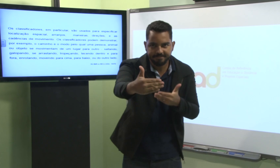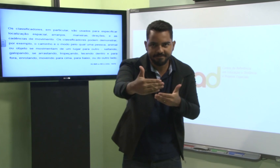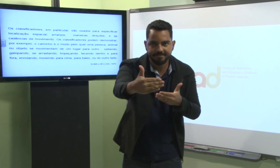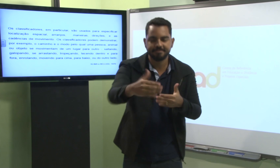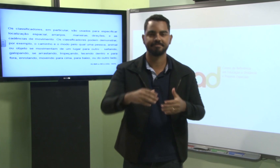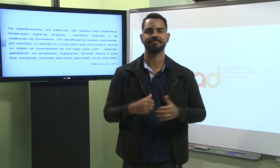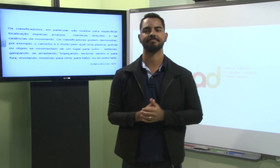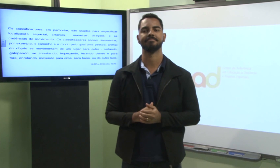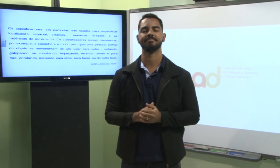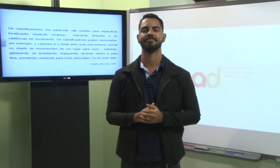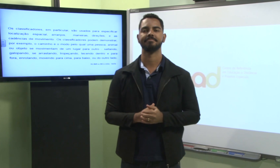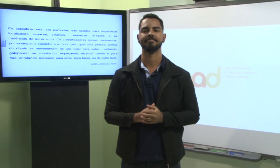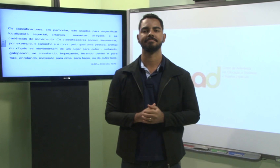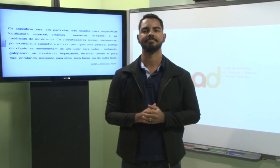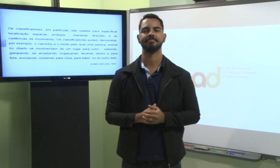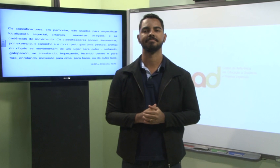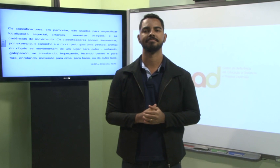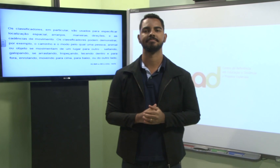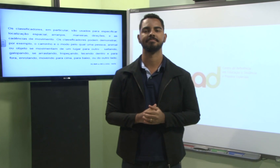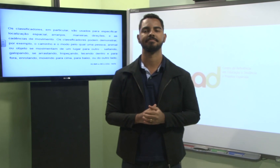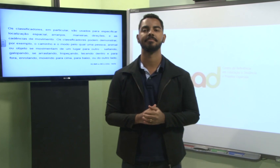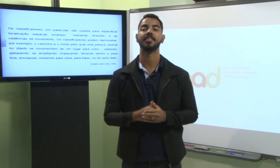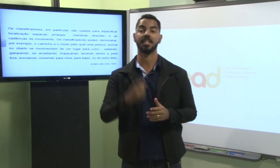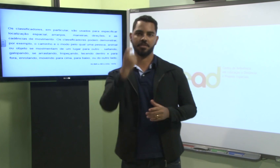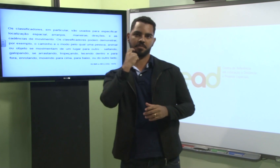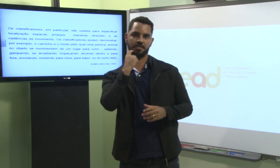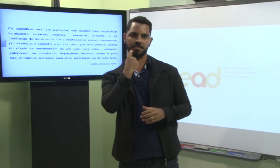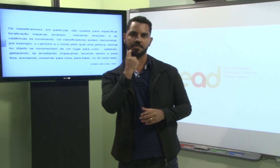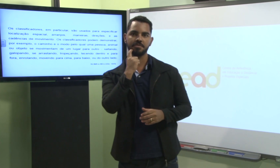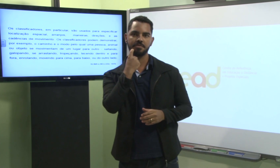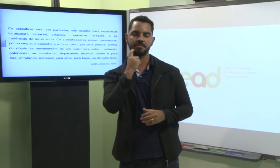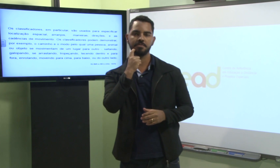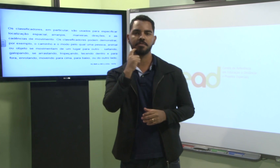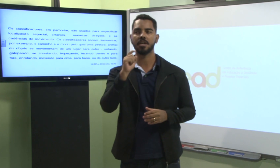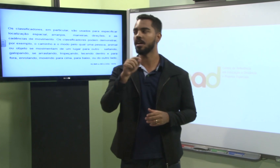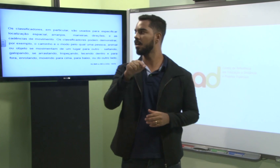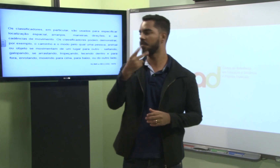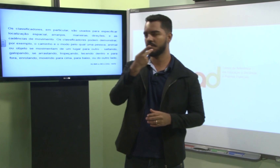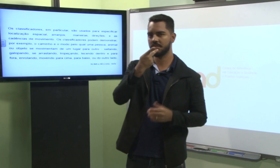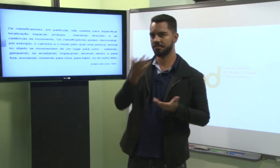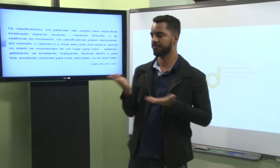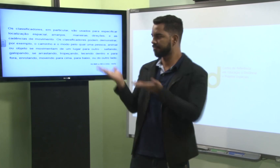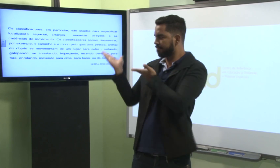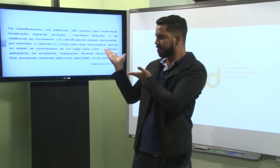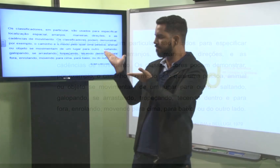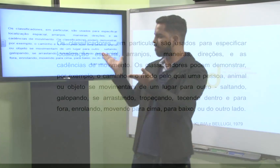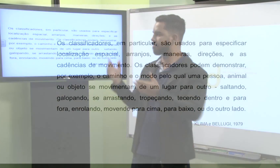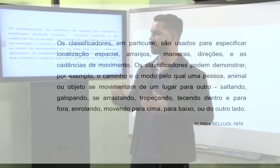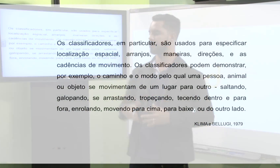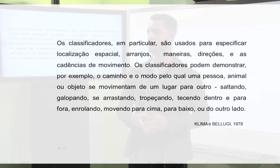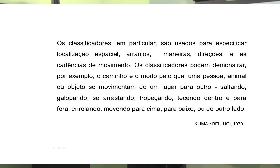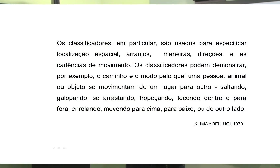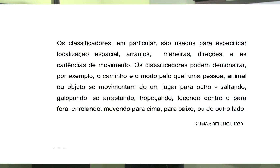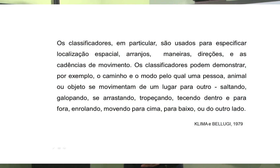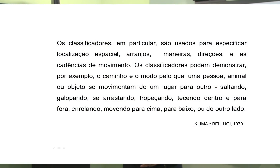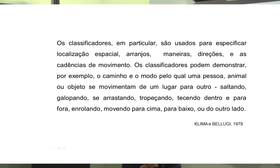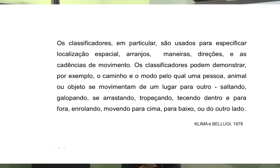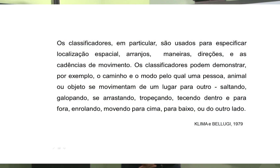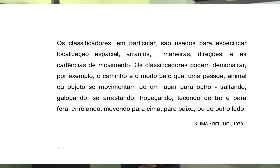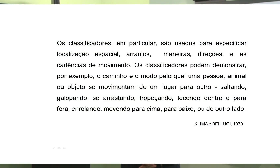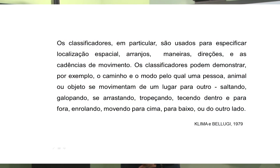Os classificadores, segundo Lucinda Ferreira Brito, são afixos que são incorporados ao radical